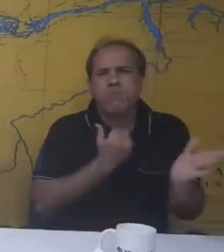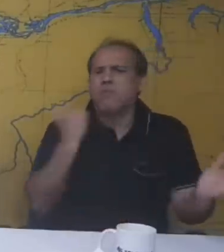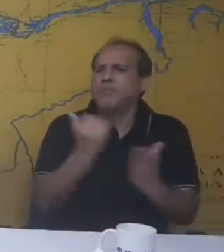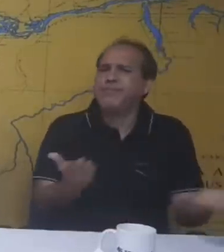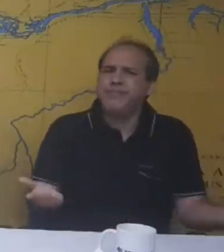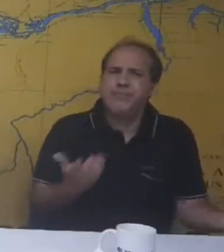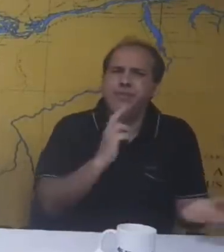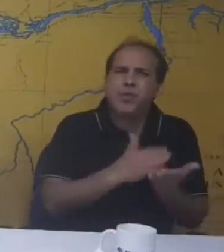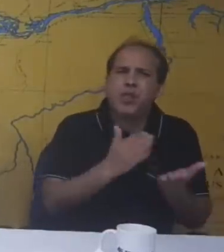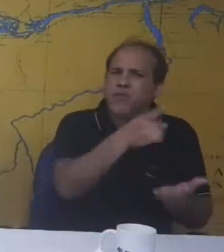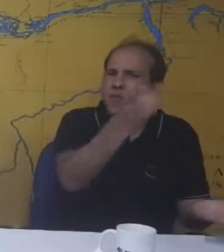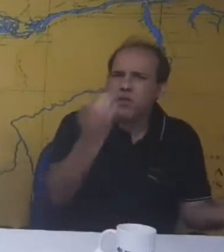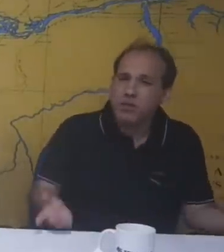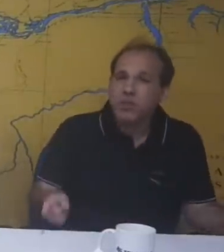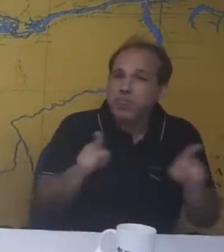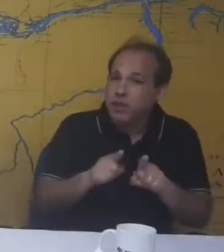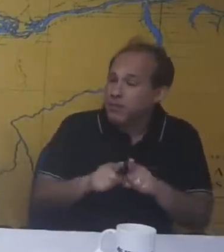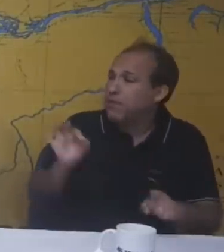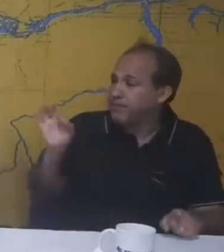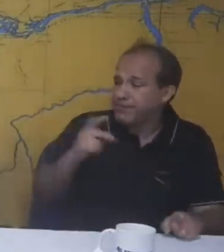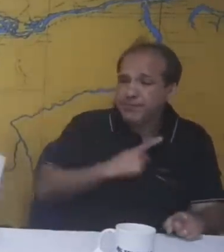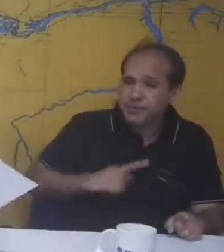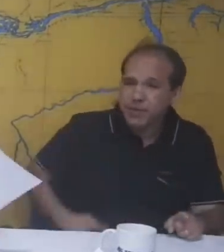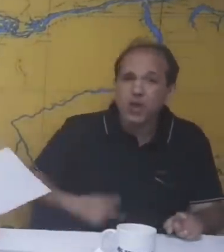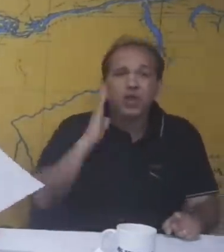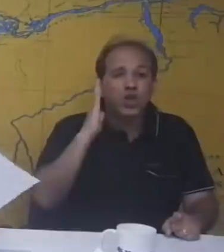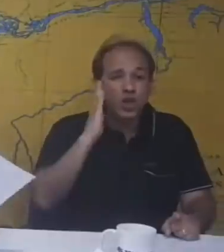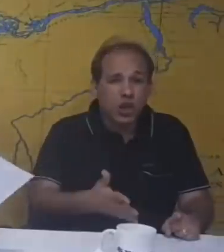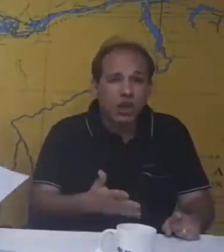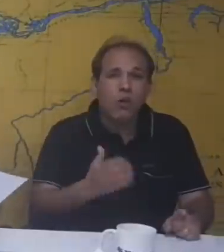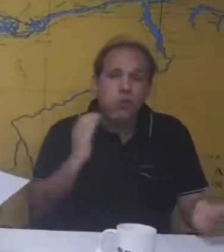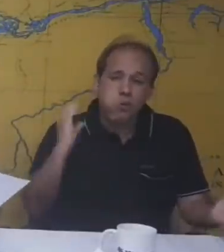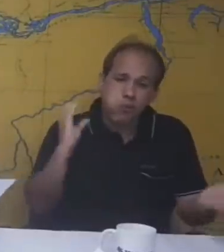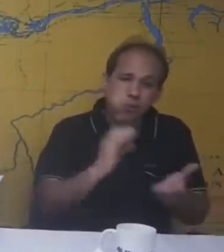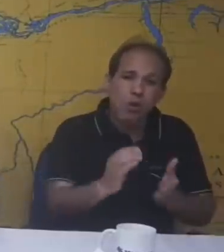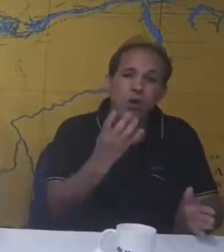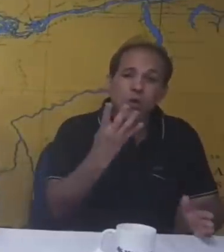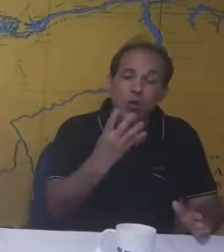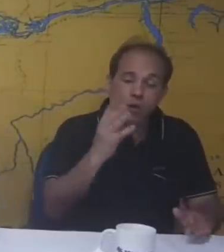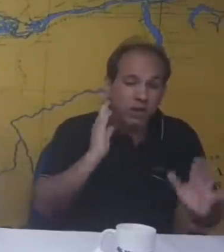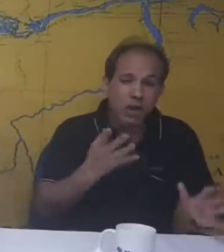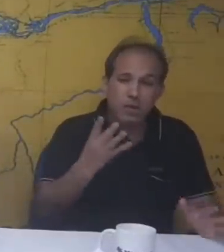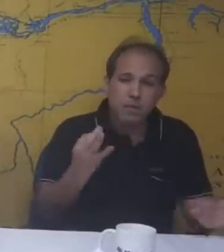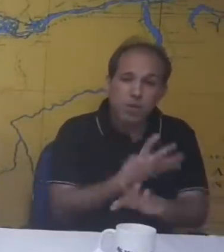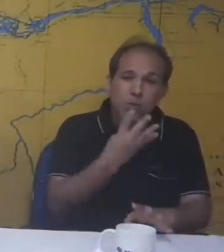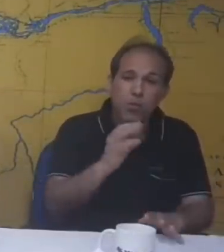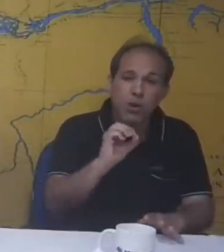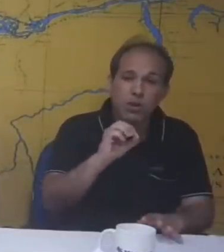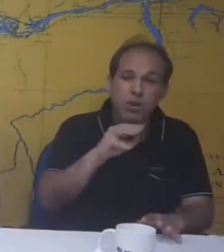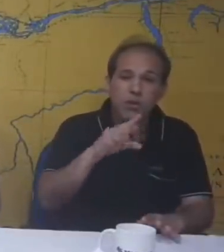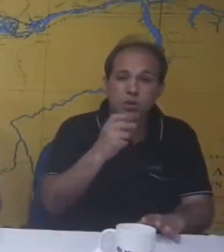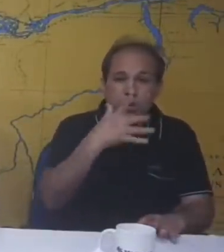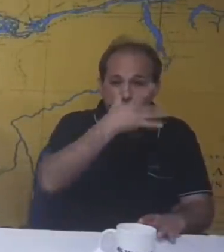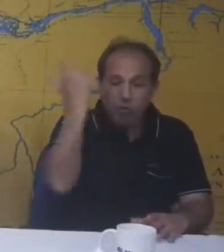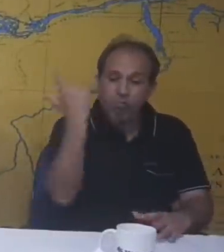nisso... Nós colocamos 40 milhões de pessoas em conta em banco,